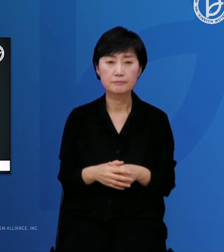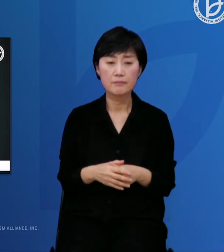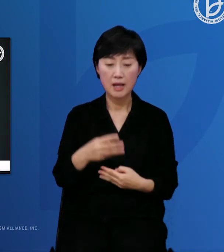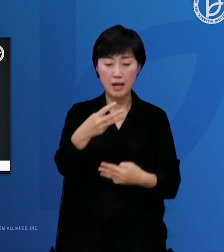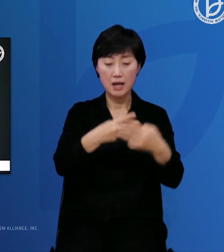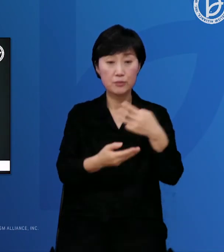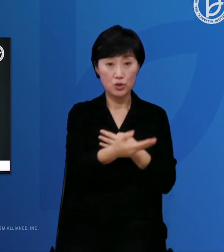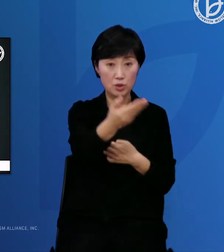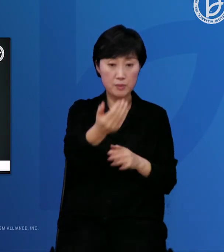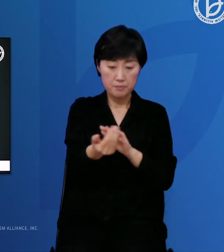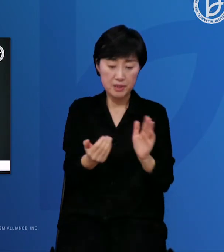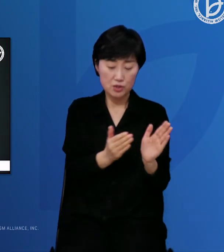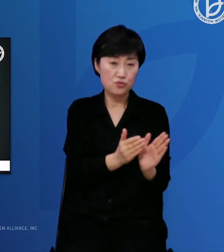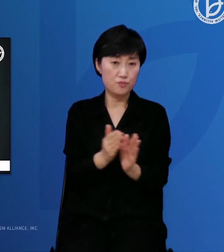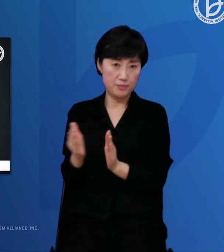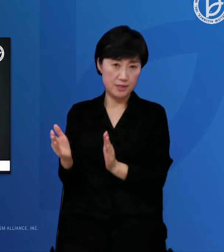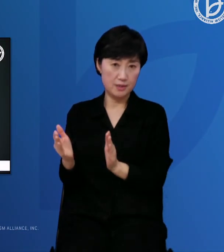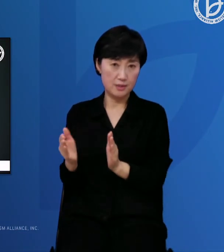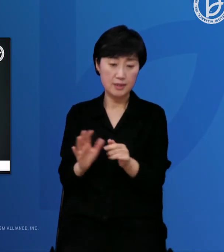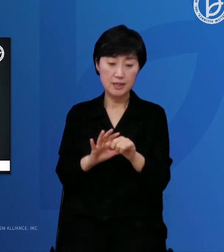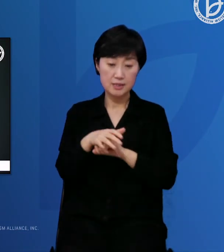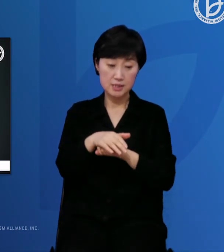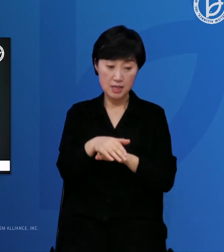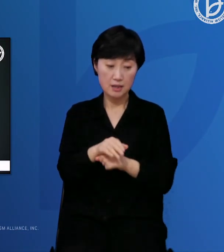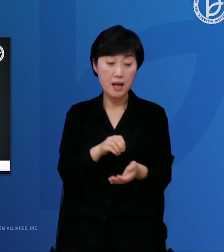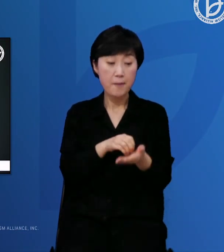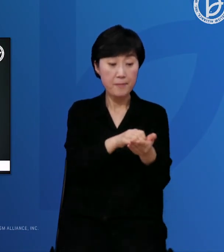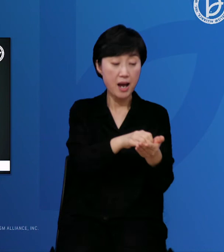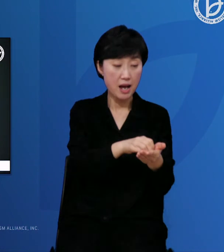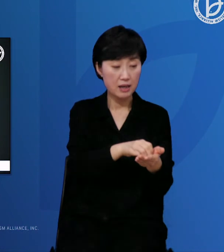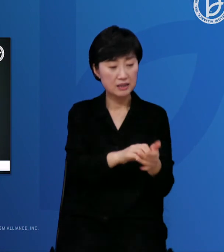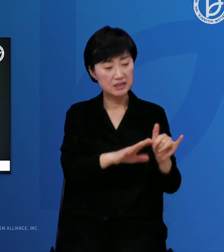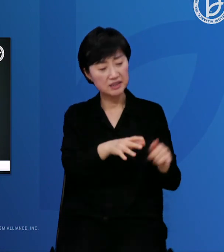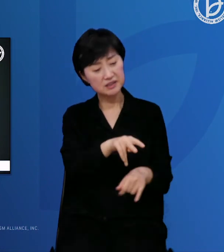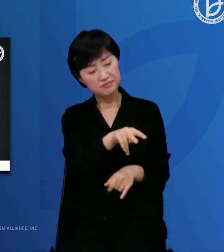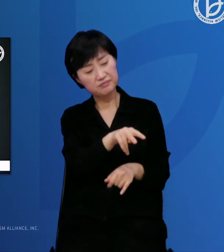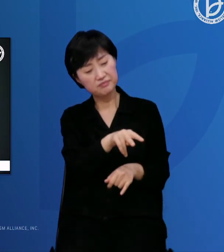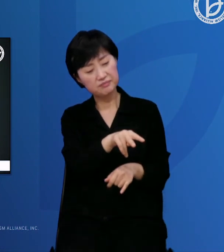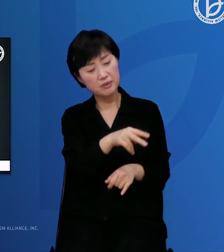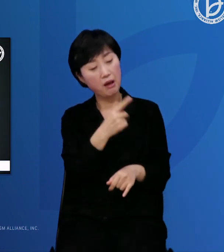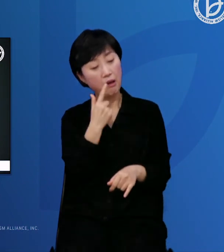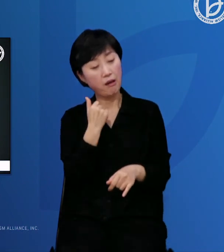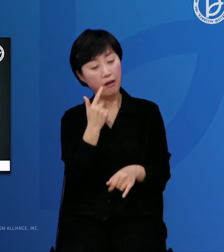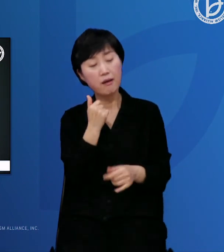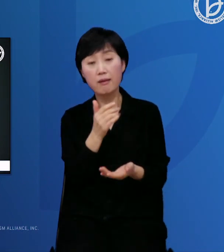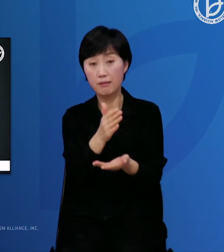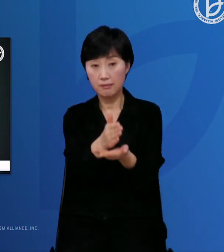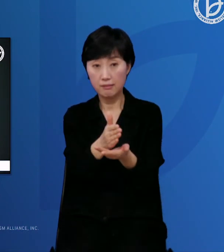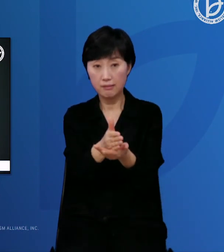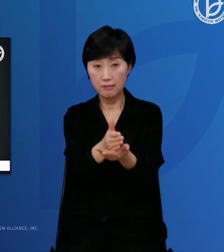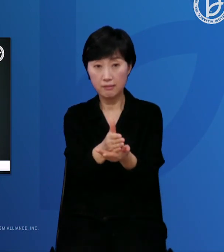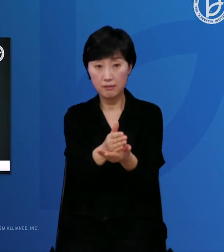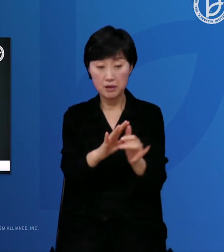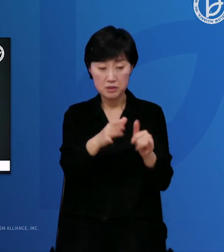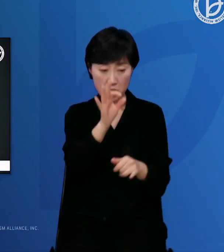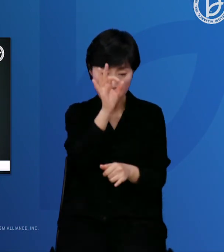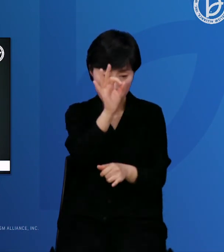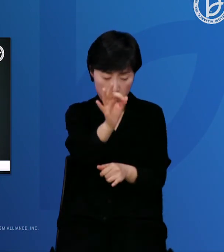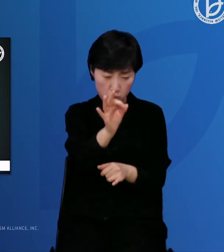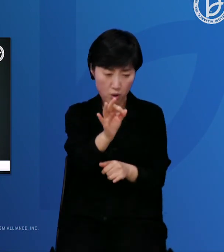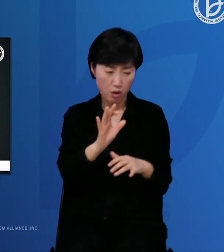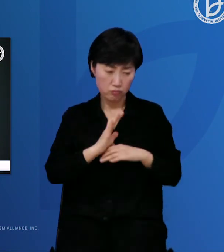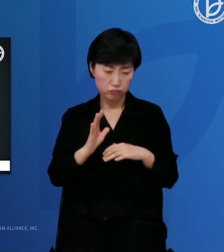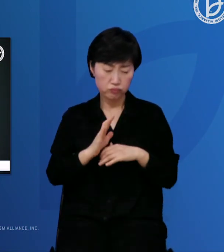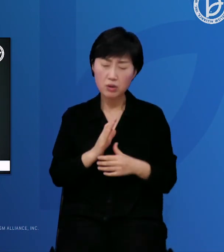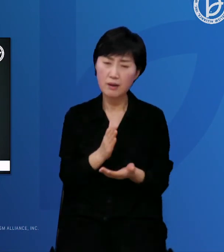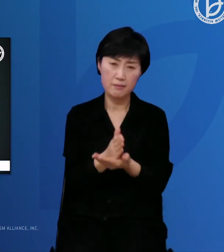랩런트들은 미리 준비해야 돼요. 세상 나가서 세상을 너무 부러워하면 안 됩니다. 또 세상을 너무